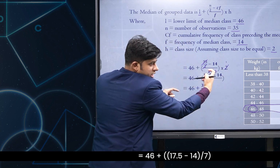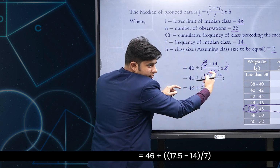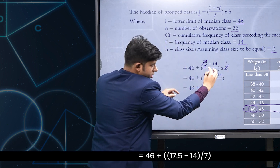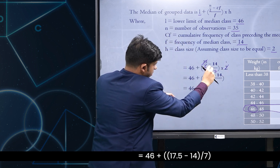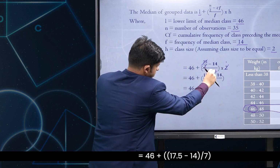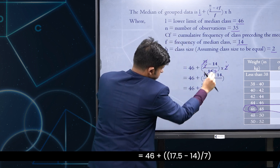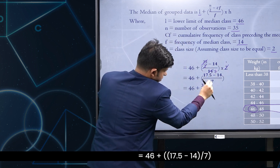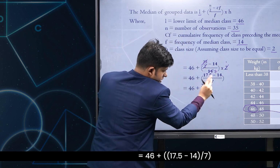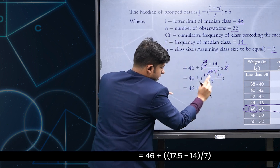14/7